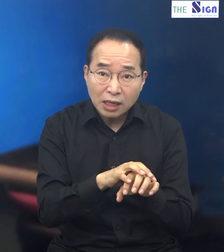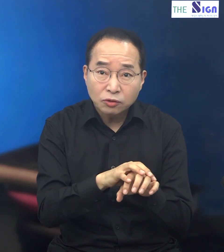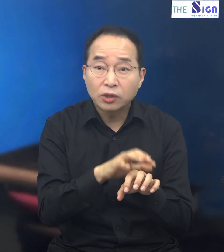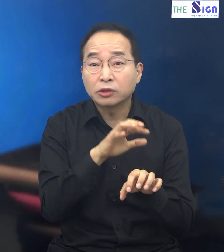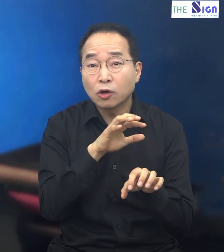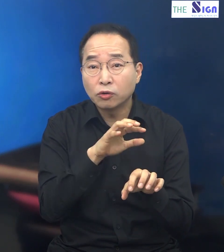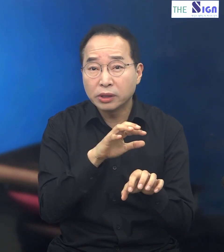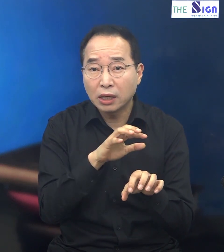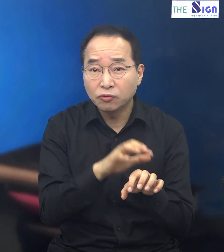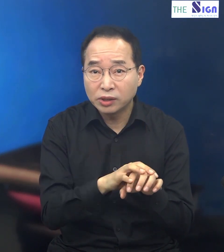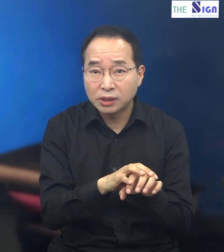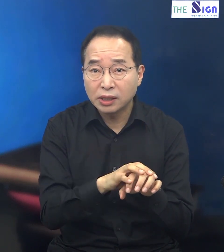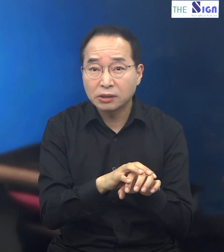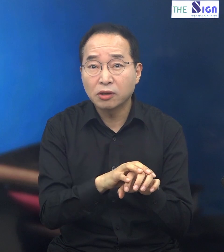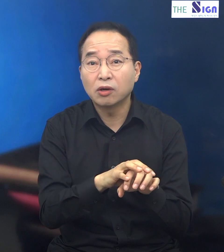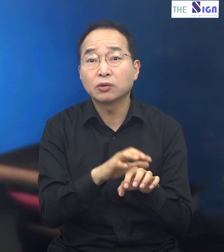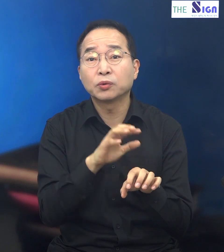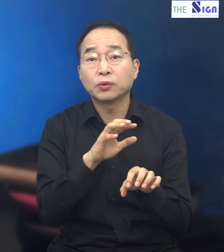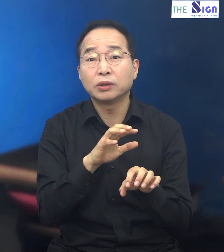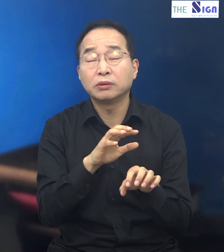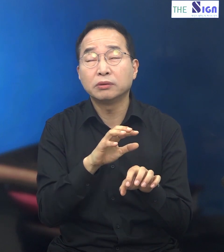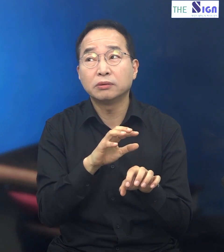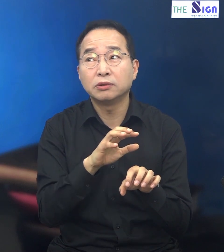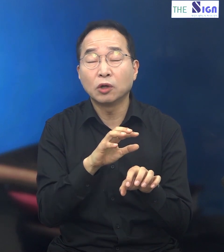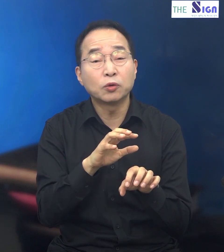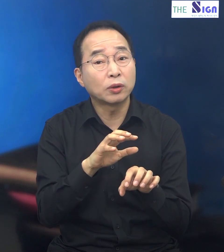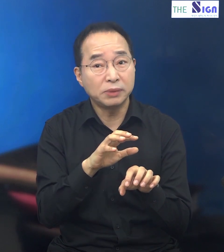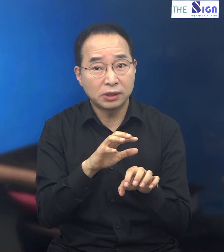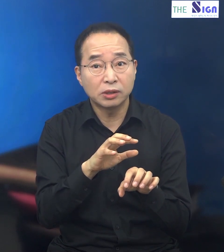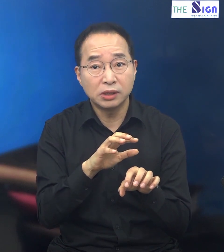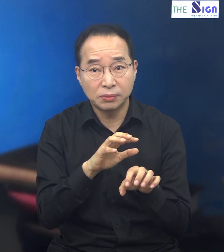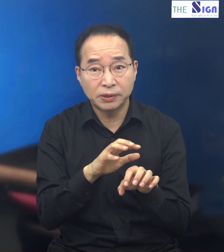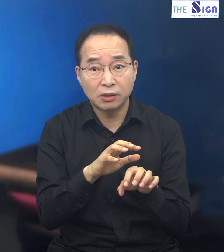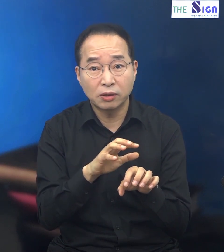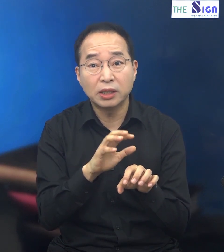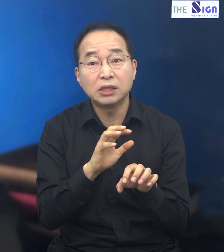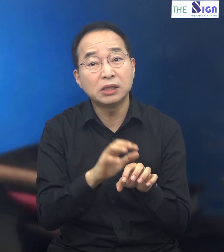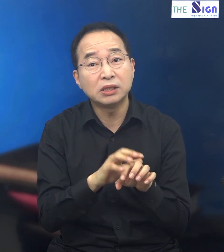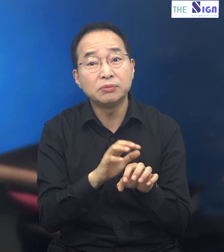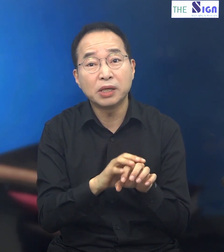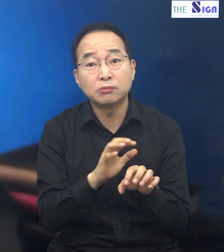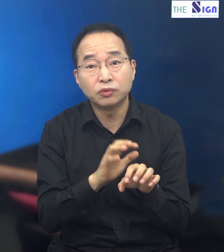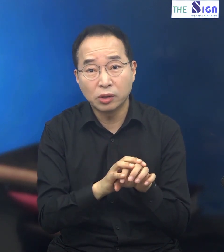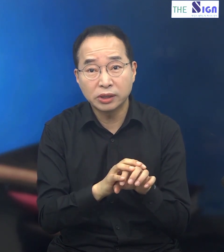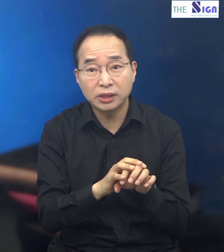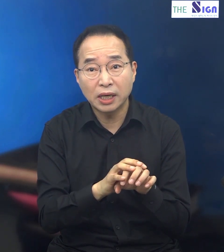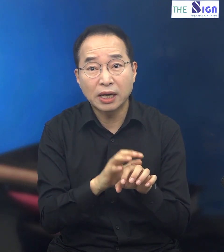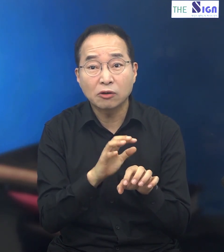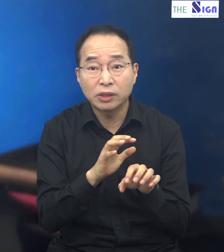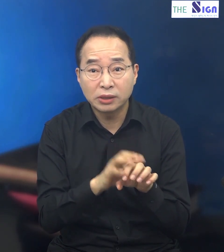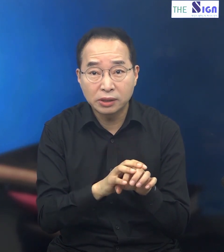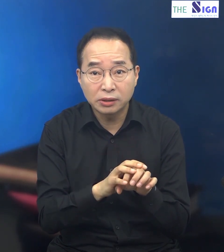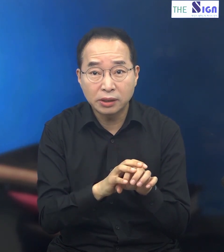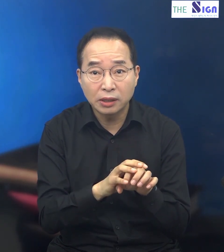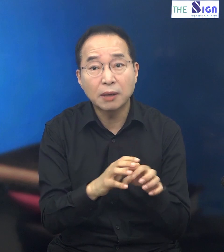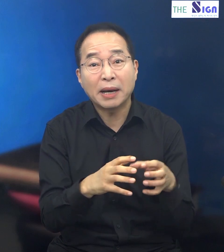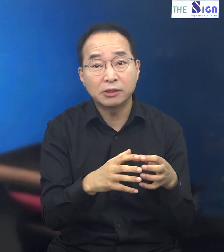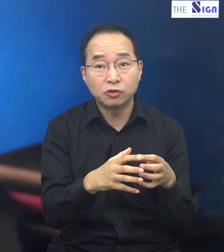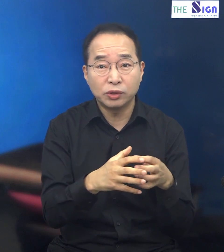그러니까 서울이라는 위치에서 또는 연도람이 2024년에 이 의미는 무엇이냐라고 했을 때는 이게 맞을 수